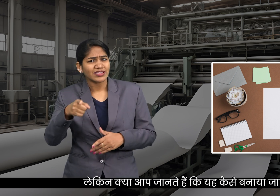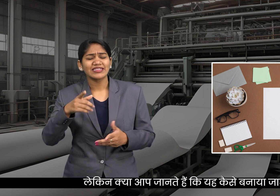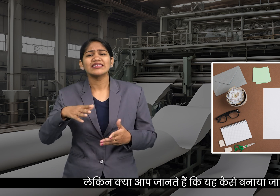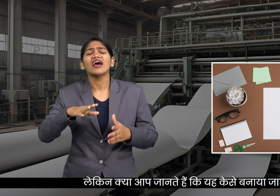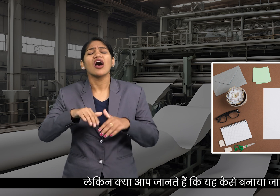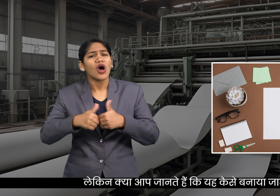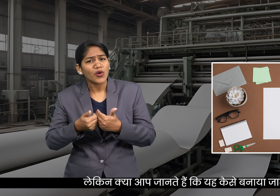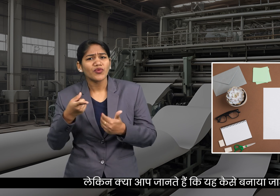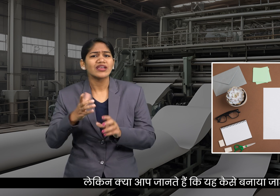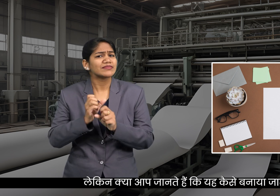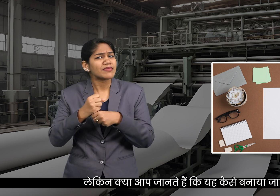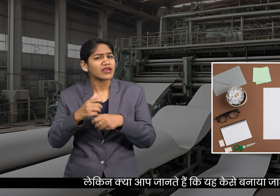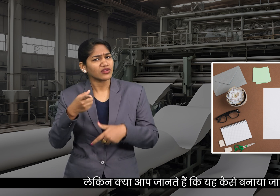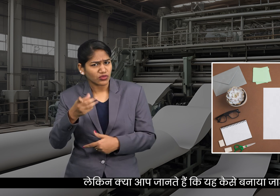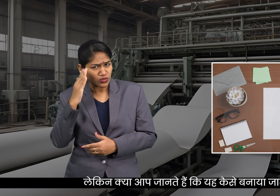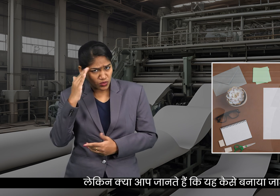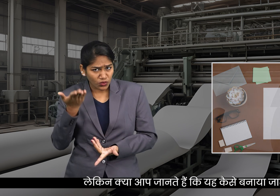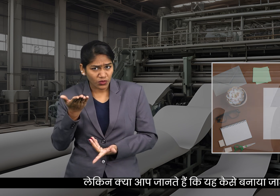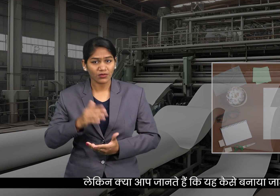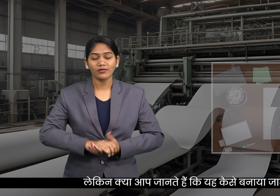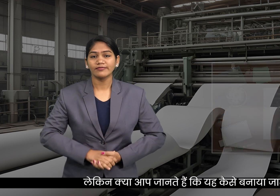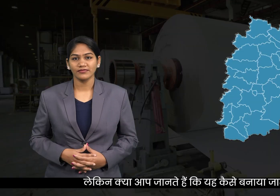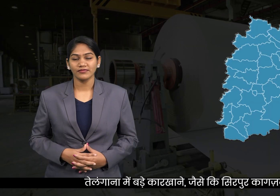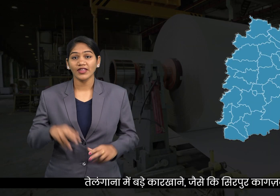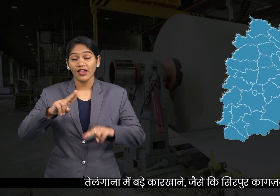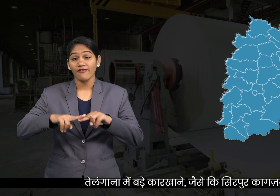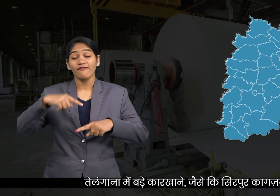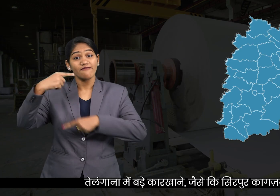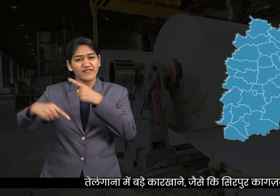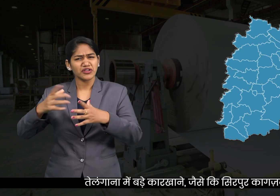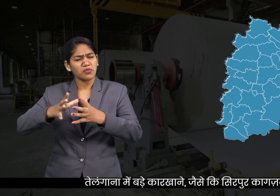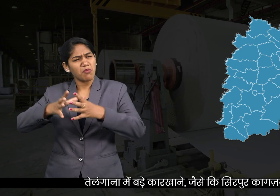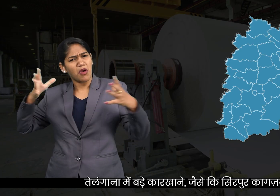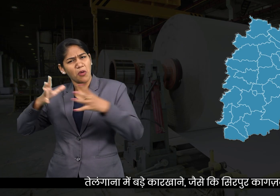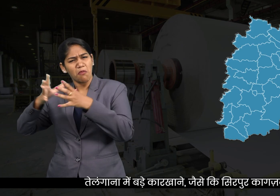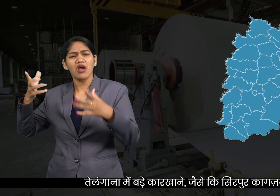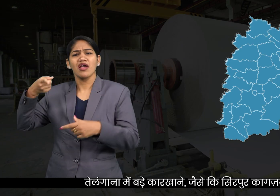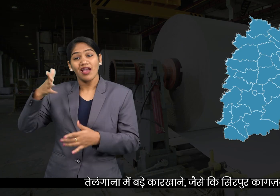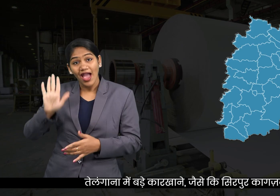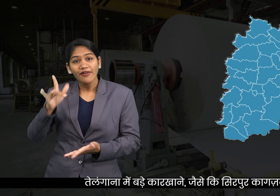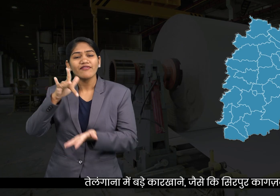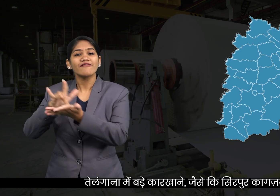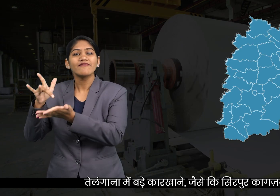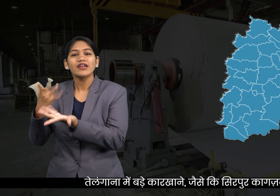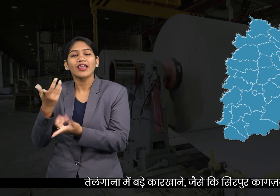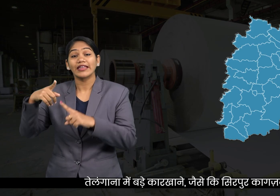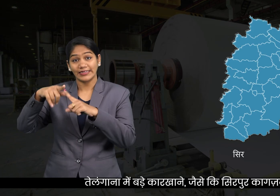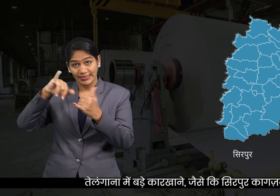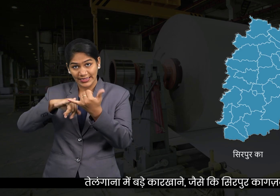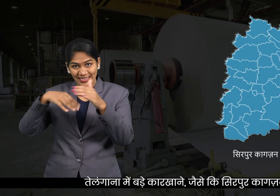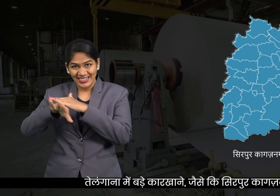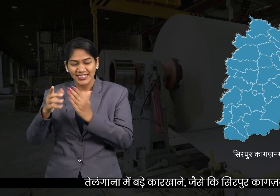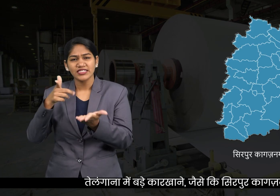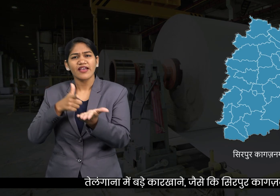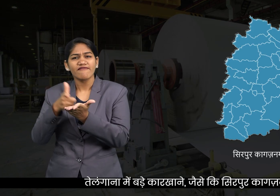आप जानते हैं कि यह कैसे बनाया जाता है? तेलंगाना में बड़े कारखाने जैसे कि